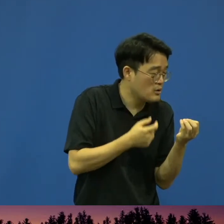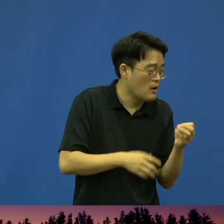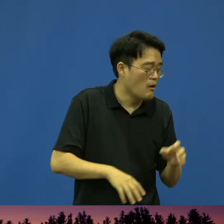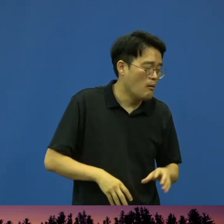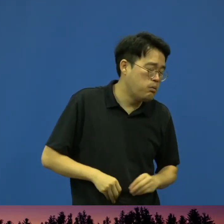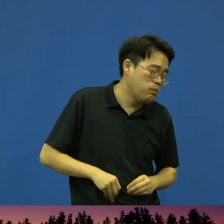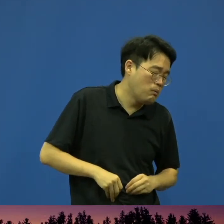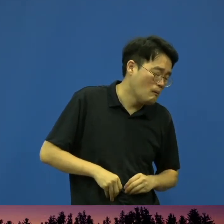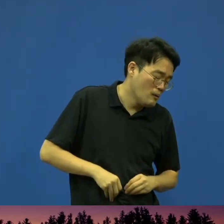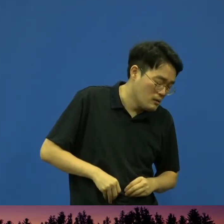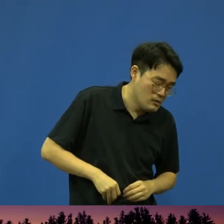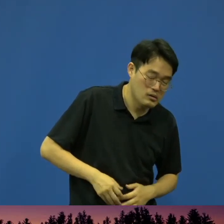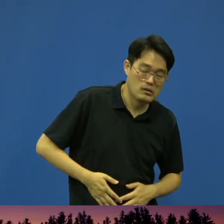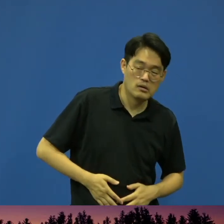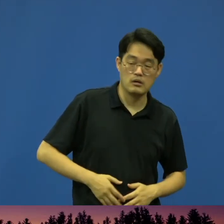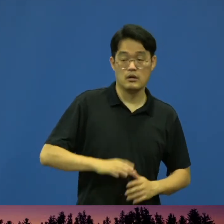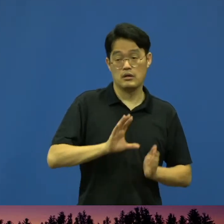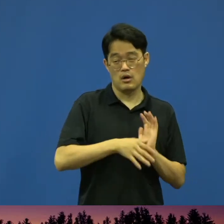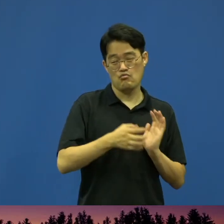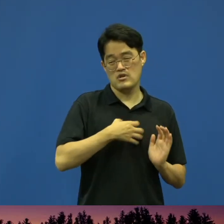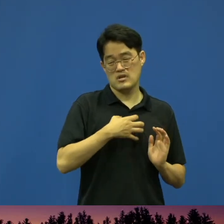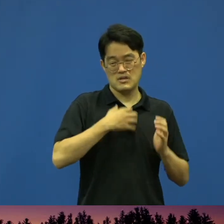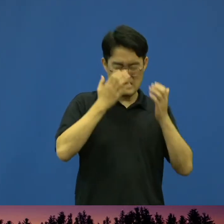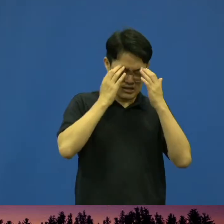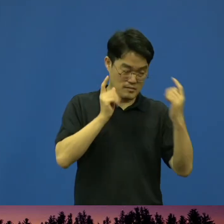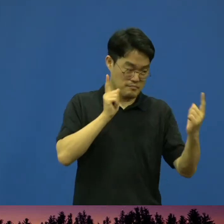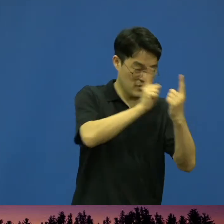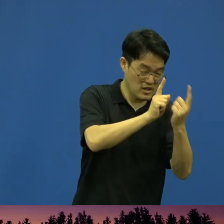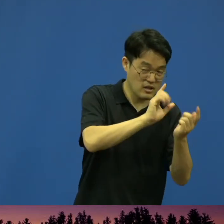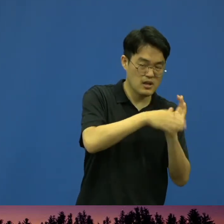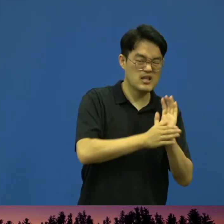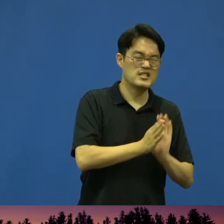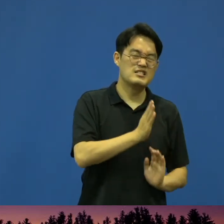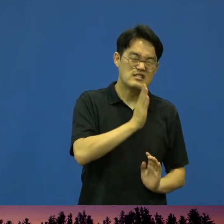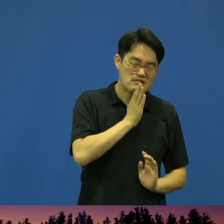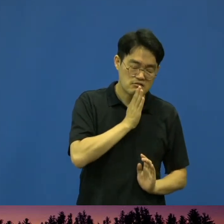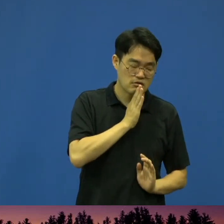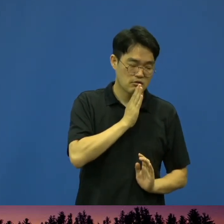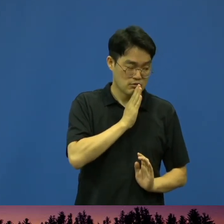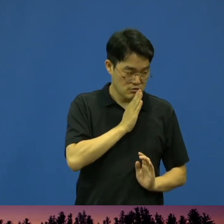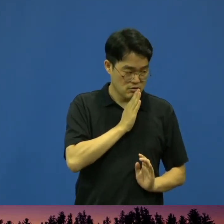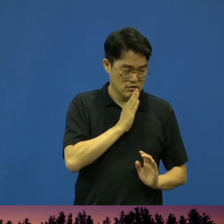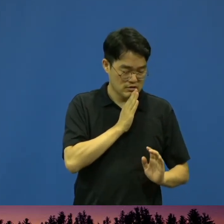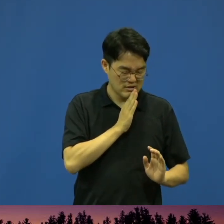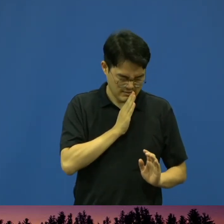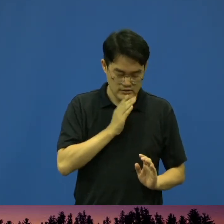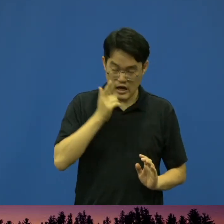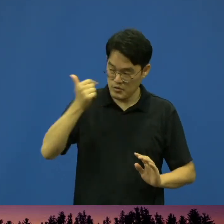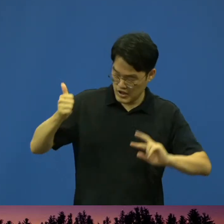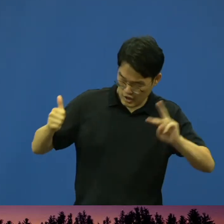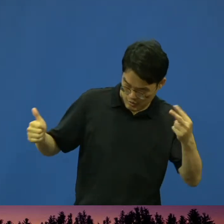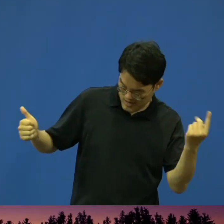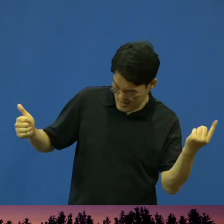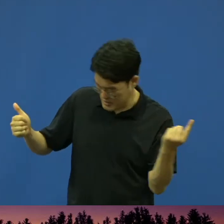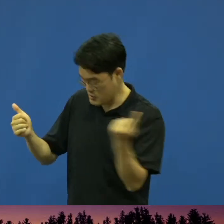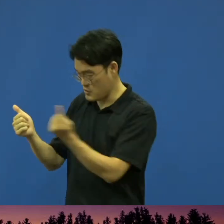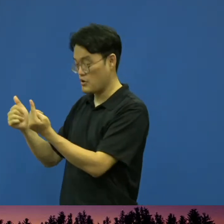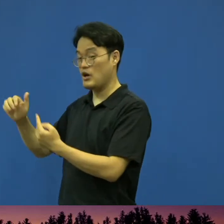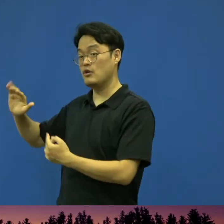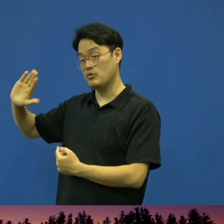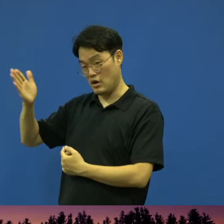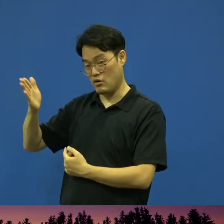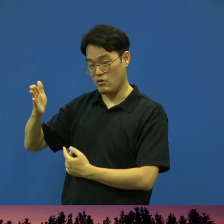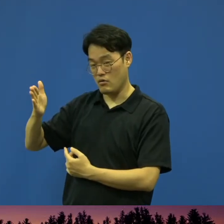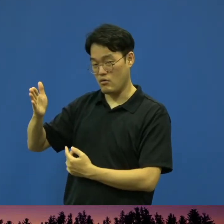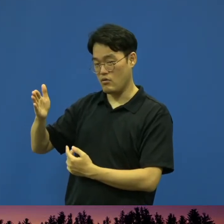위기가 찾아왔을 때 그의 삶은 진정으로 채워졌고 진정으로 부유한 삶이 되었습니다. 위기를 통해서 그의 발걸음은